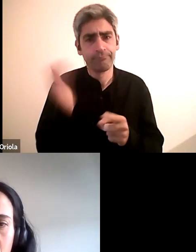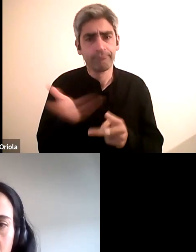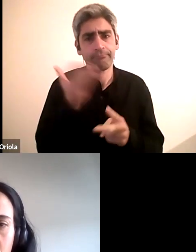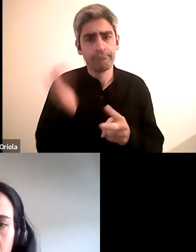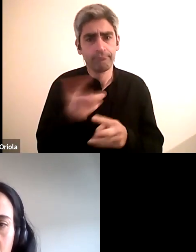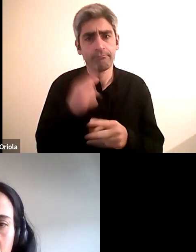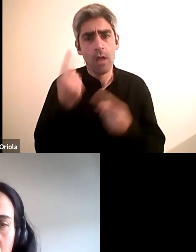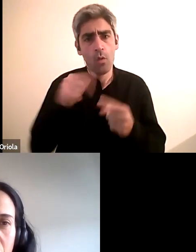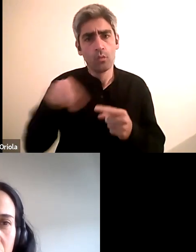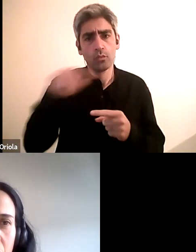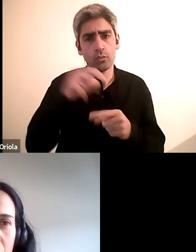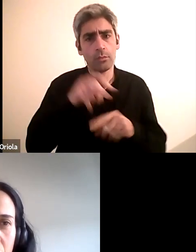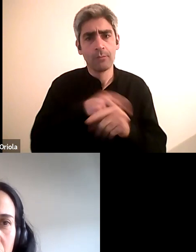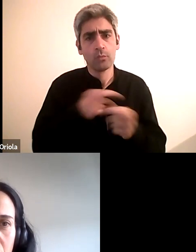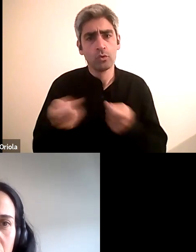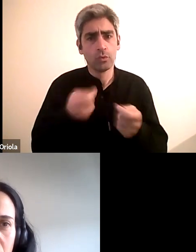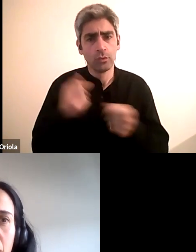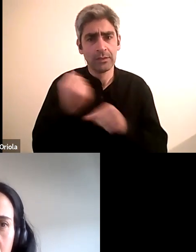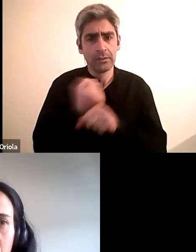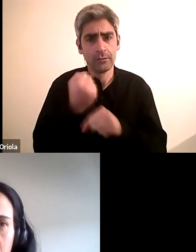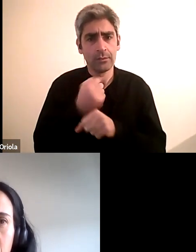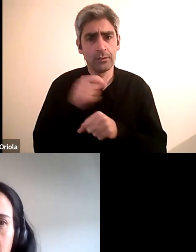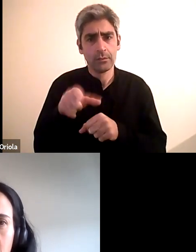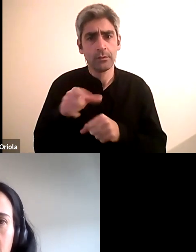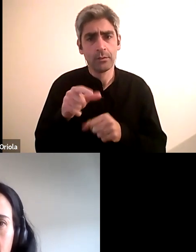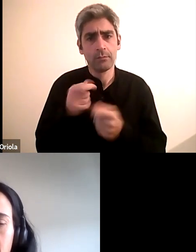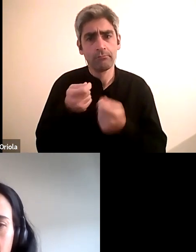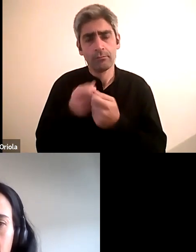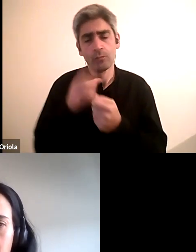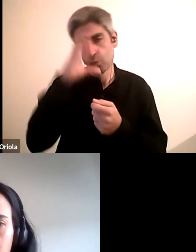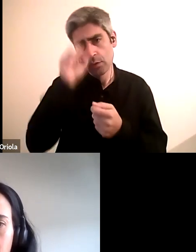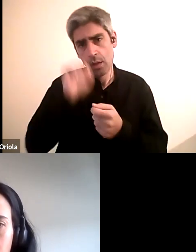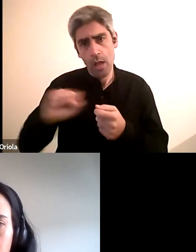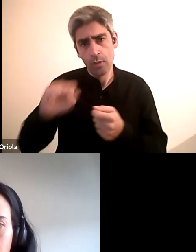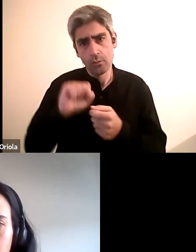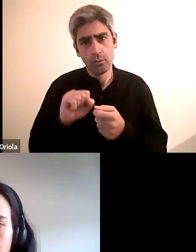E alguns até membros de gestão de serviços personalizados do Estado.